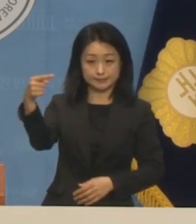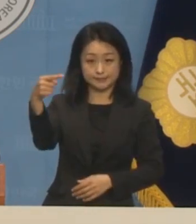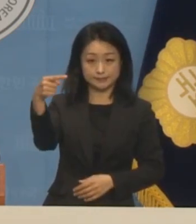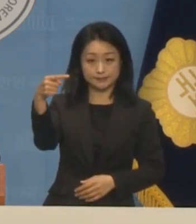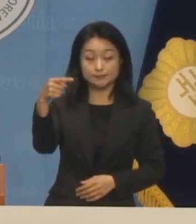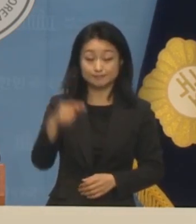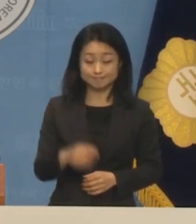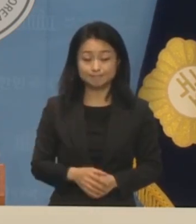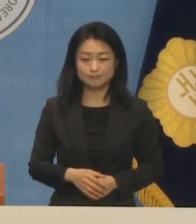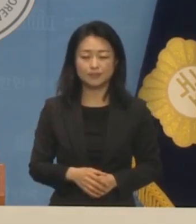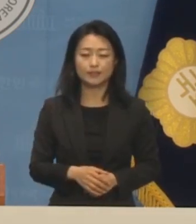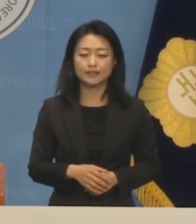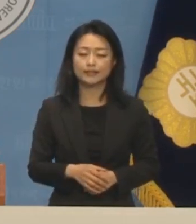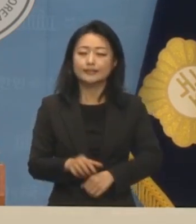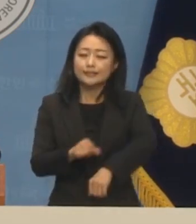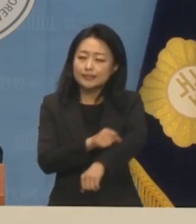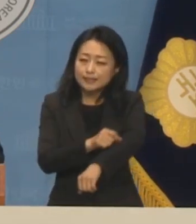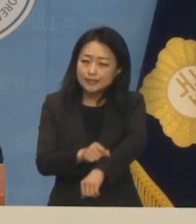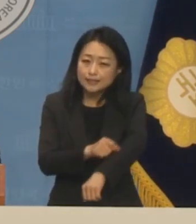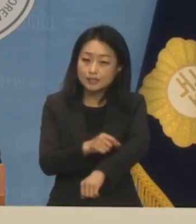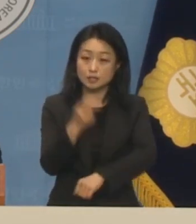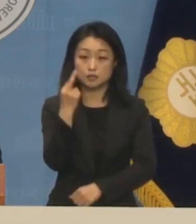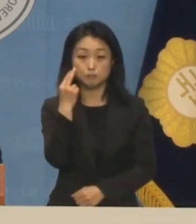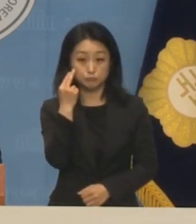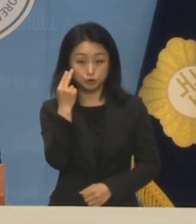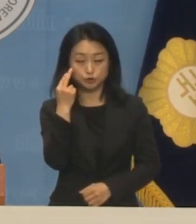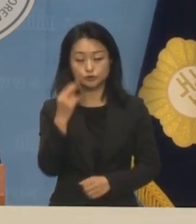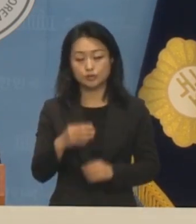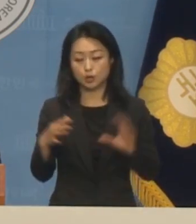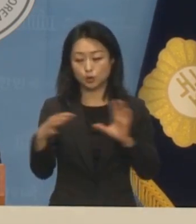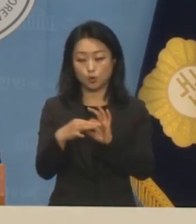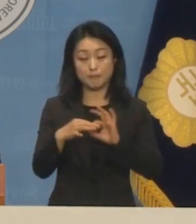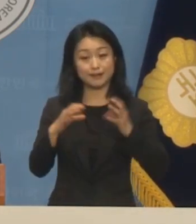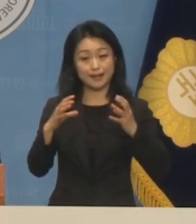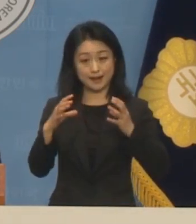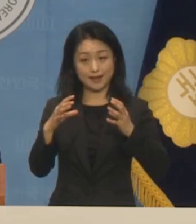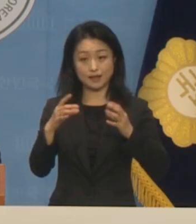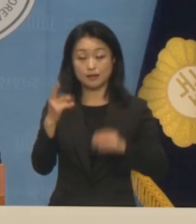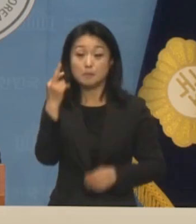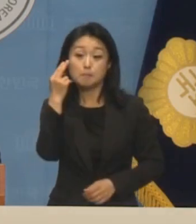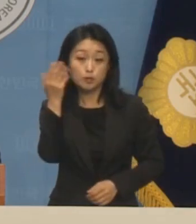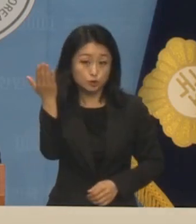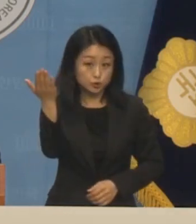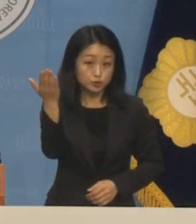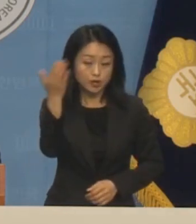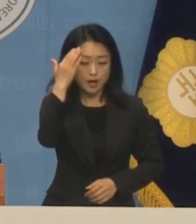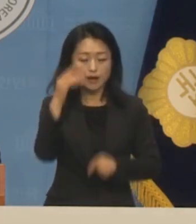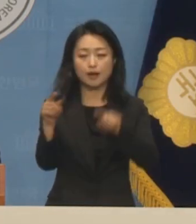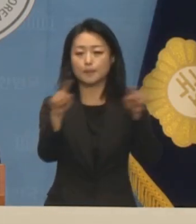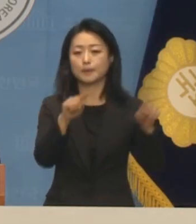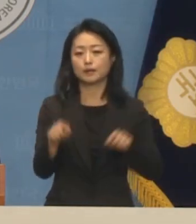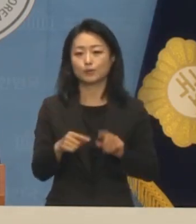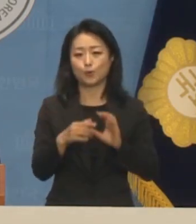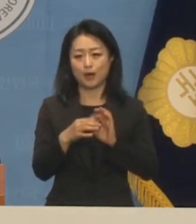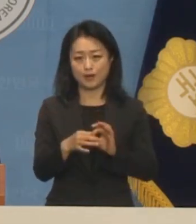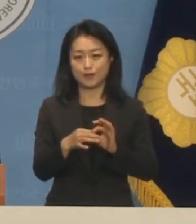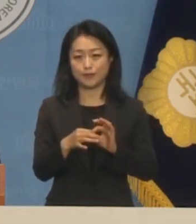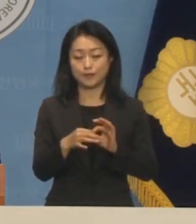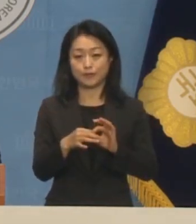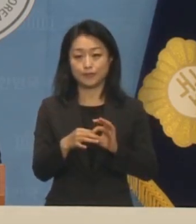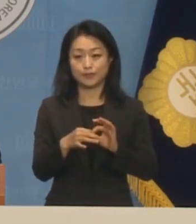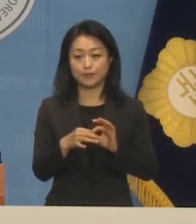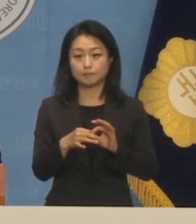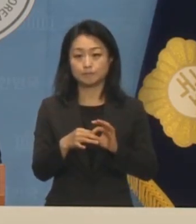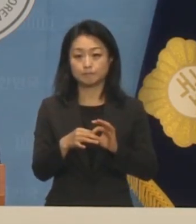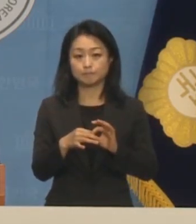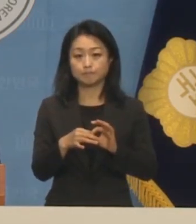나라가 그렇지만 특히 이 동맹인 미국이 한반도 문제와 관련해서도